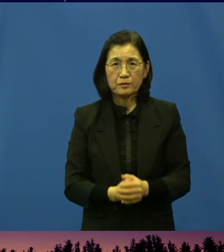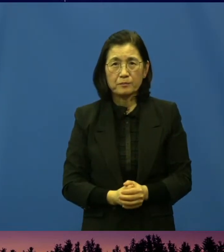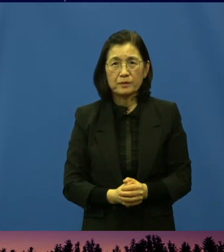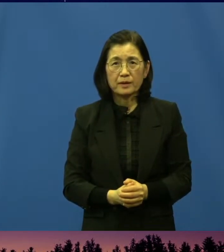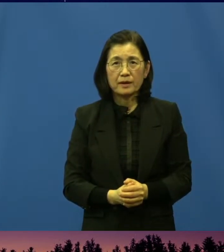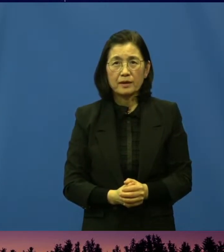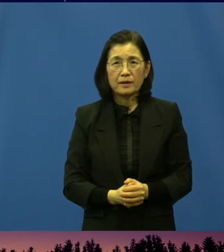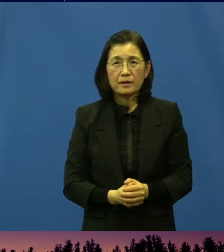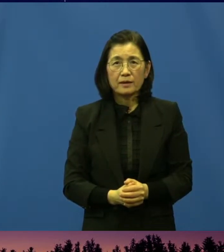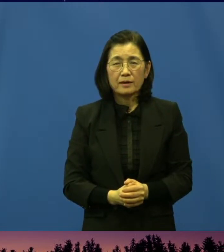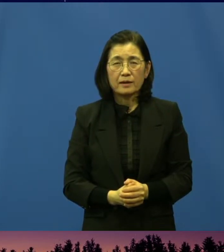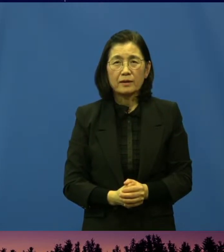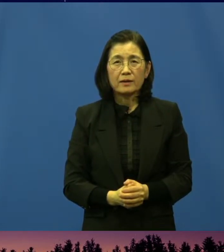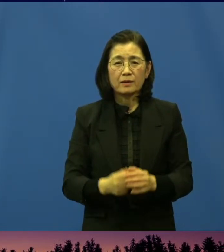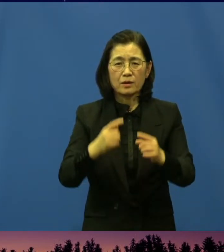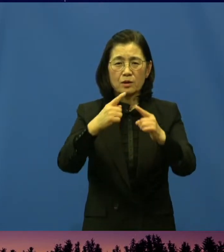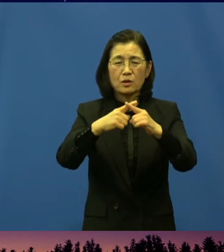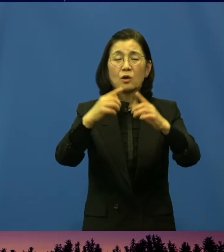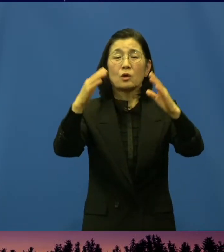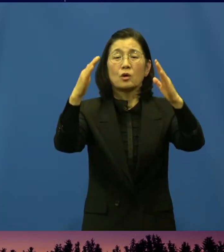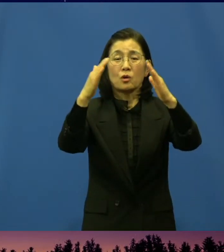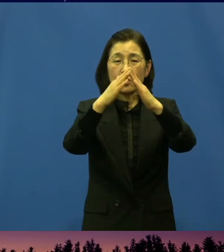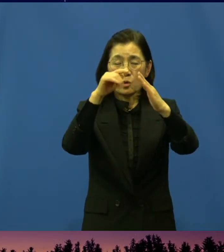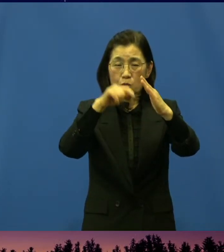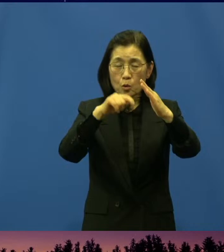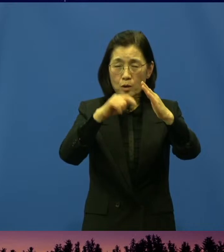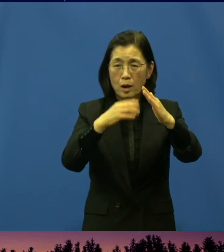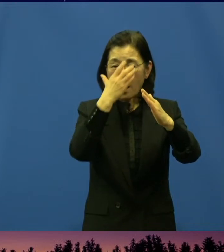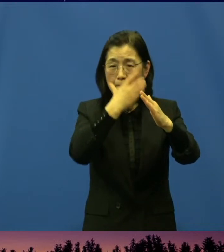희미해지니까 이상한 것들이 막 교회를 만들어 놓는 거예요.